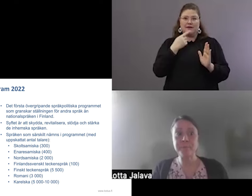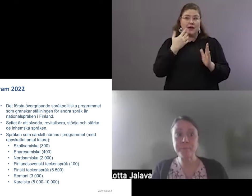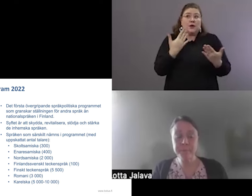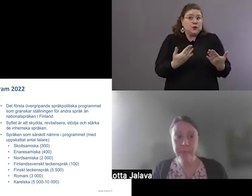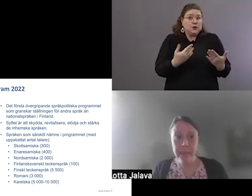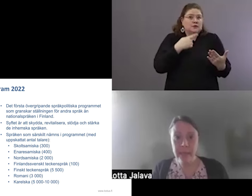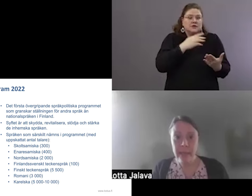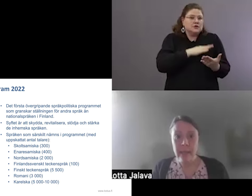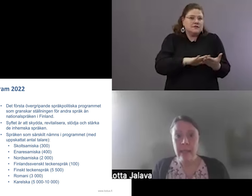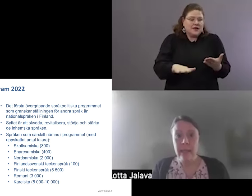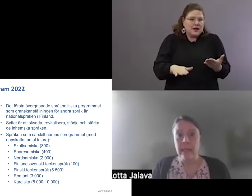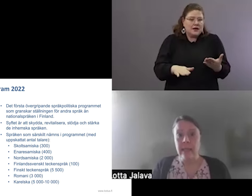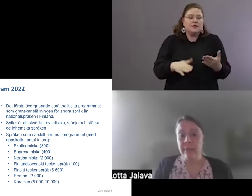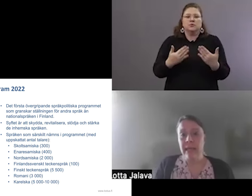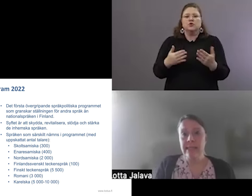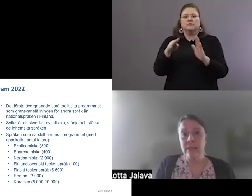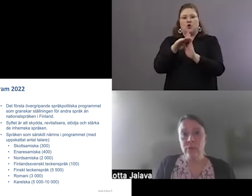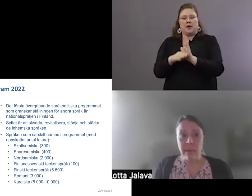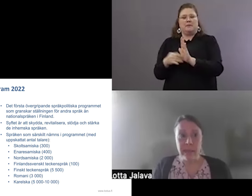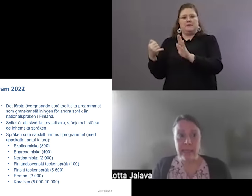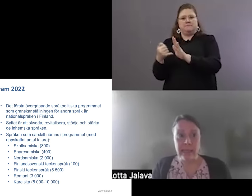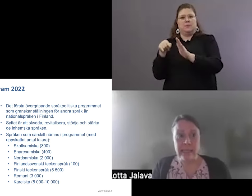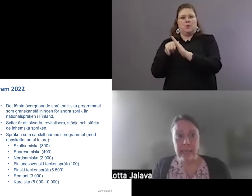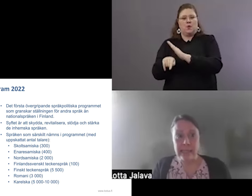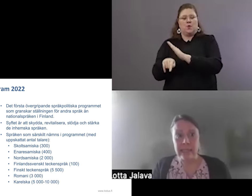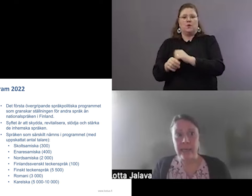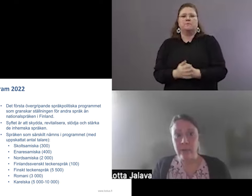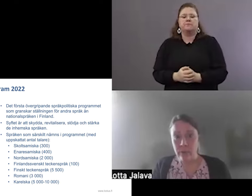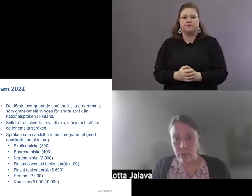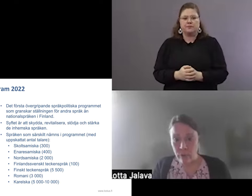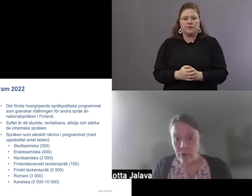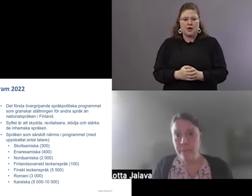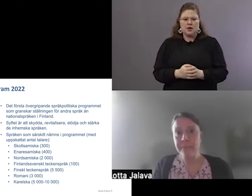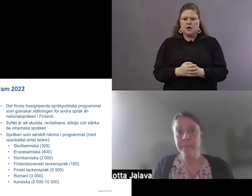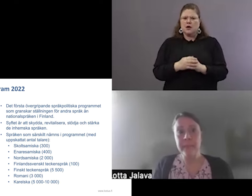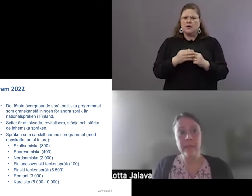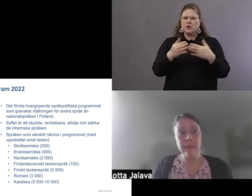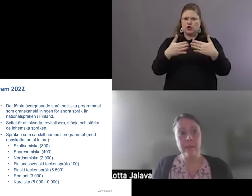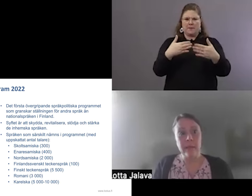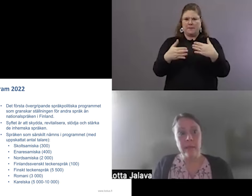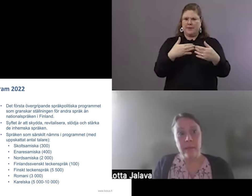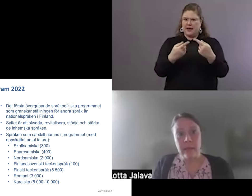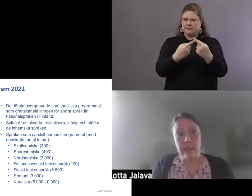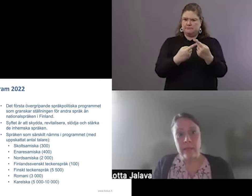mainittu. Ja minkälaisia toimenpiteitä siellä sitten on?